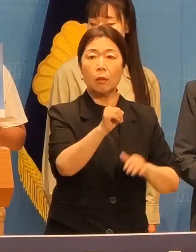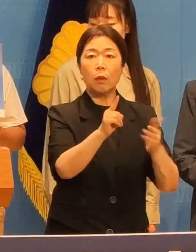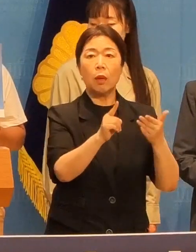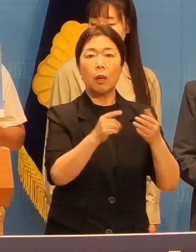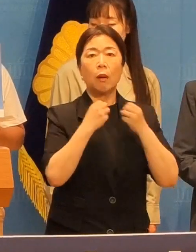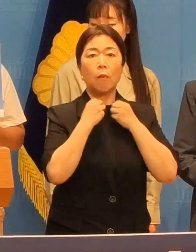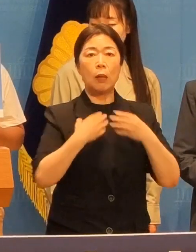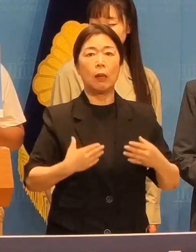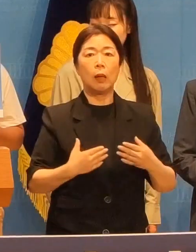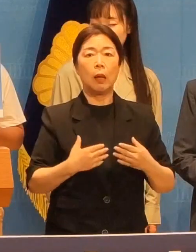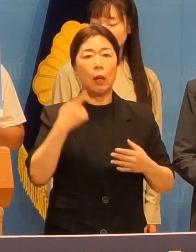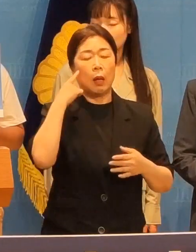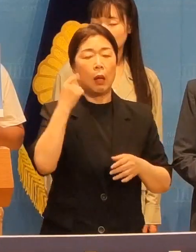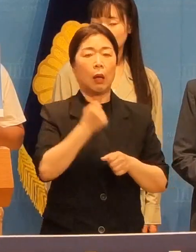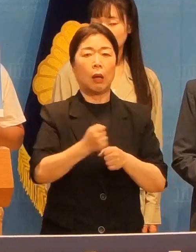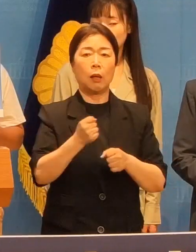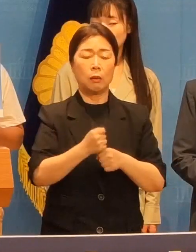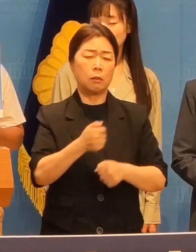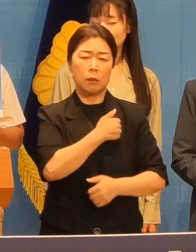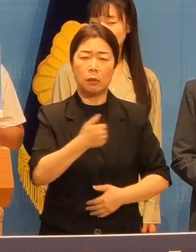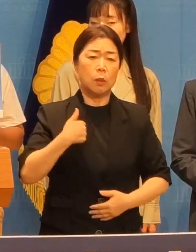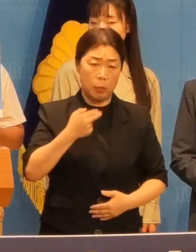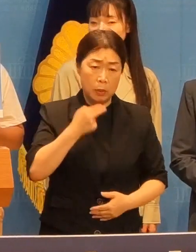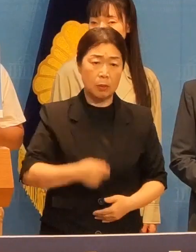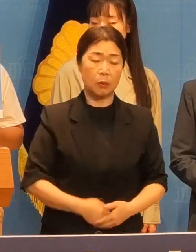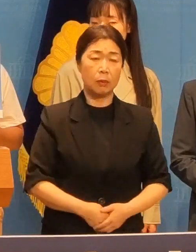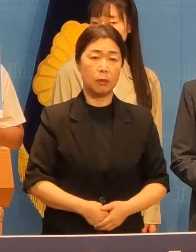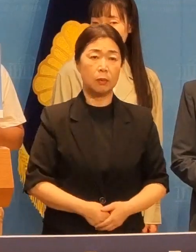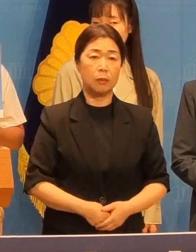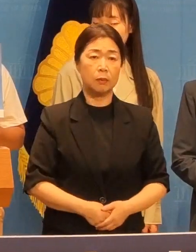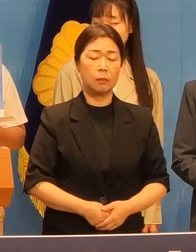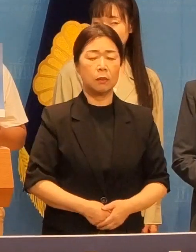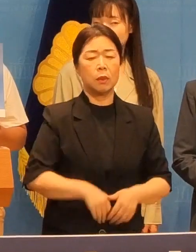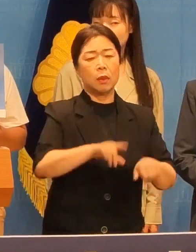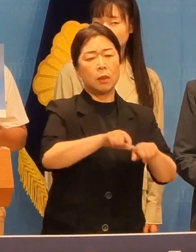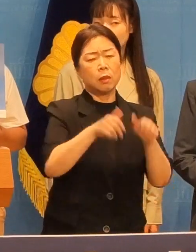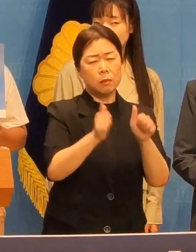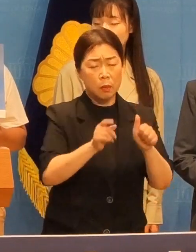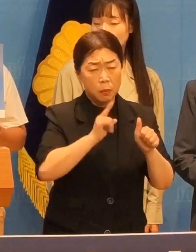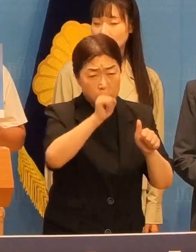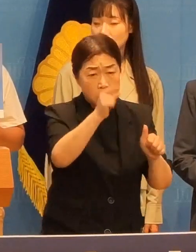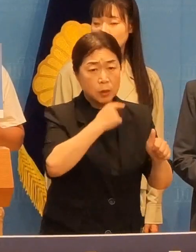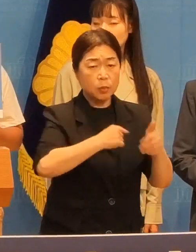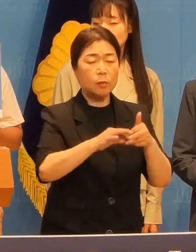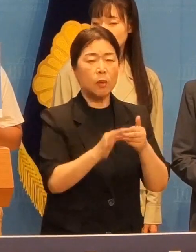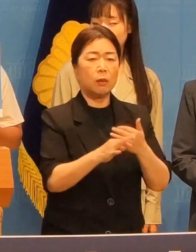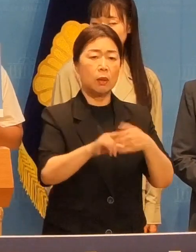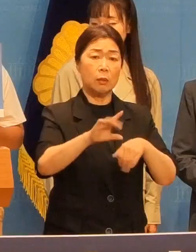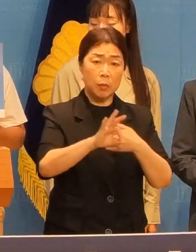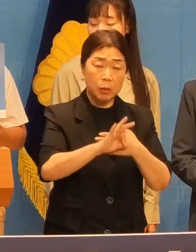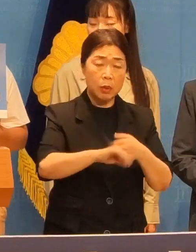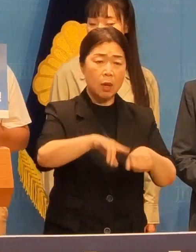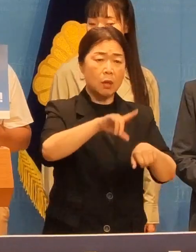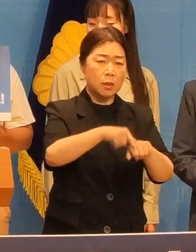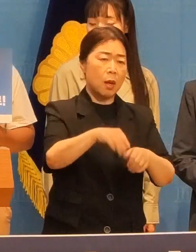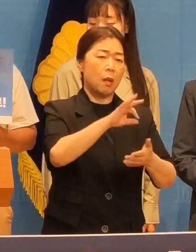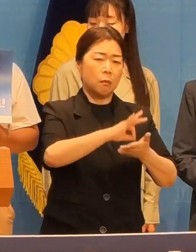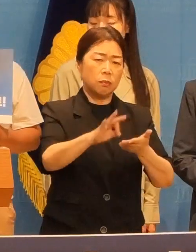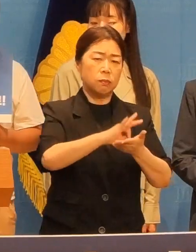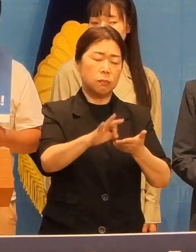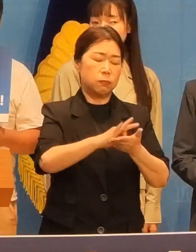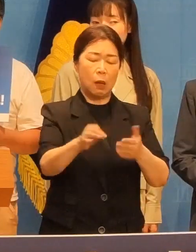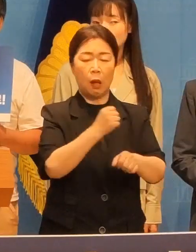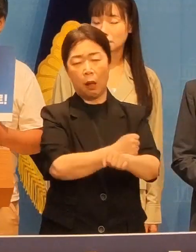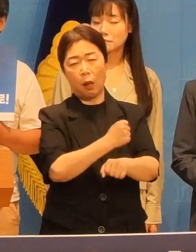버겁게 느껴집니다. 또 얼마나 많은 시간을 쏟아부어야만 우리 피해를 알아주는 국가가